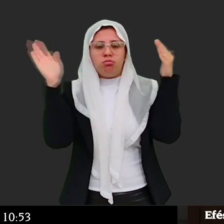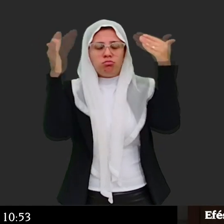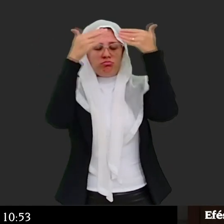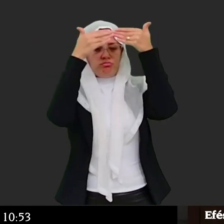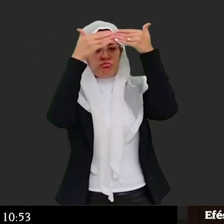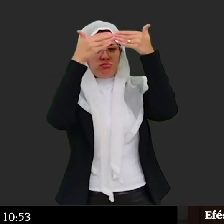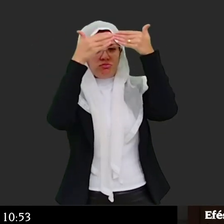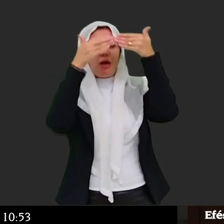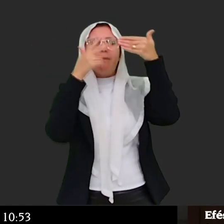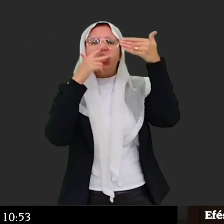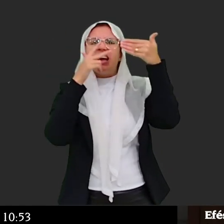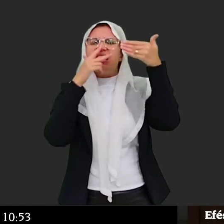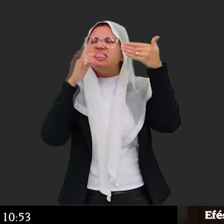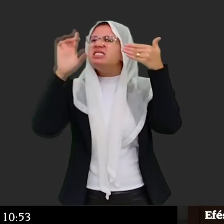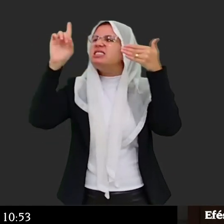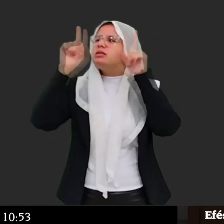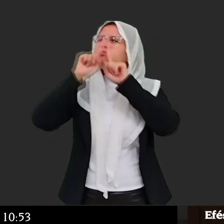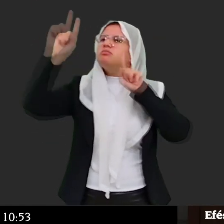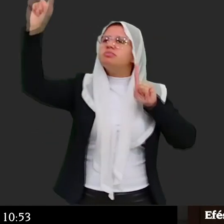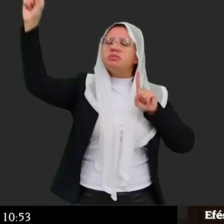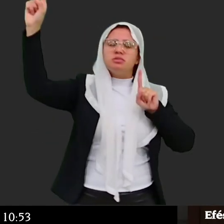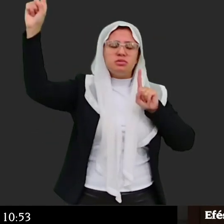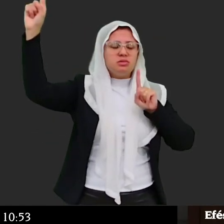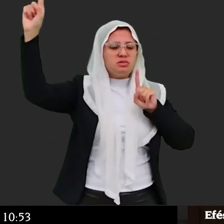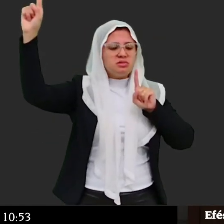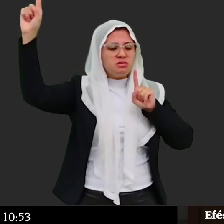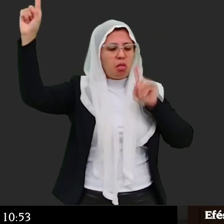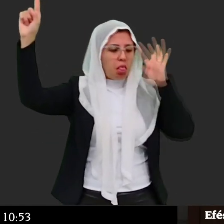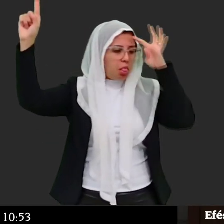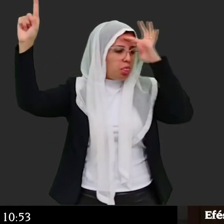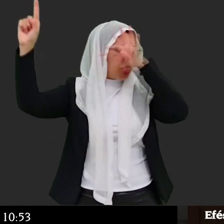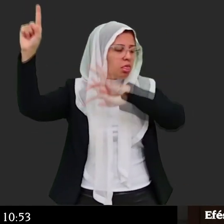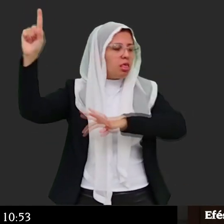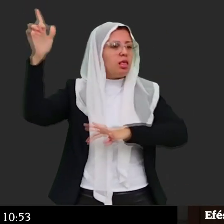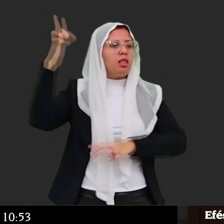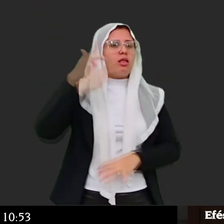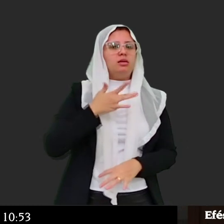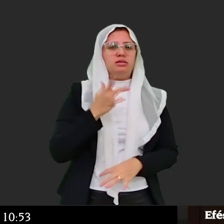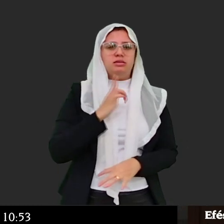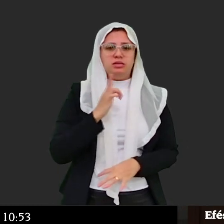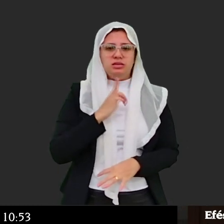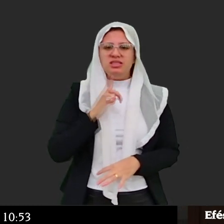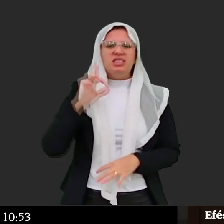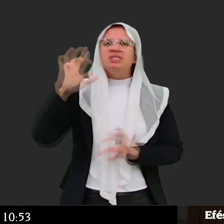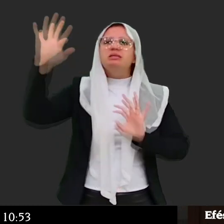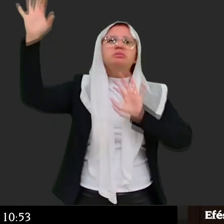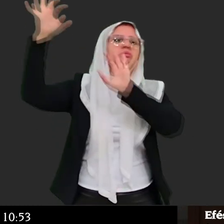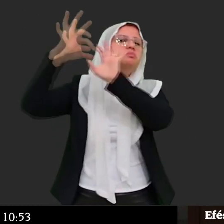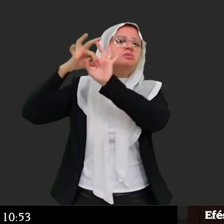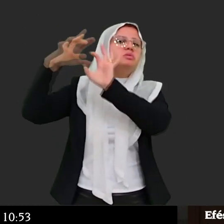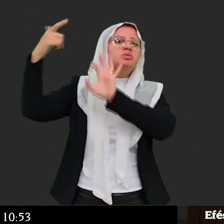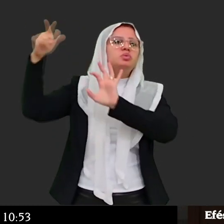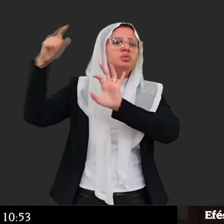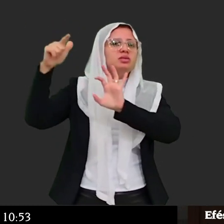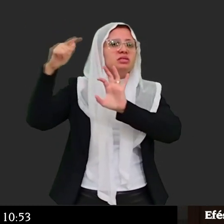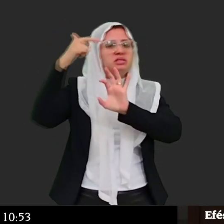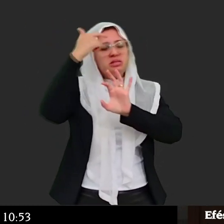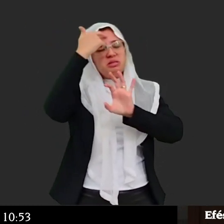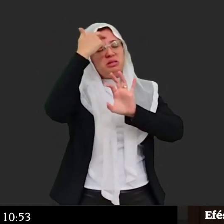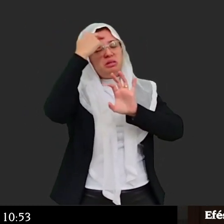separados de Deus, por causa da ignorância que há neles, pela dureza dos corações dessas